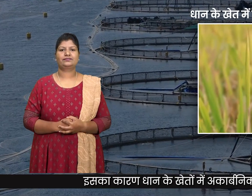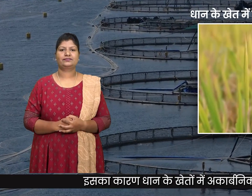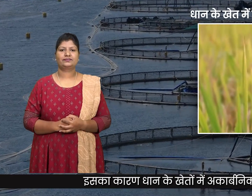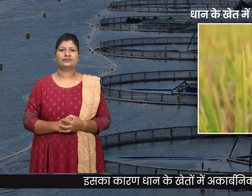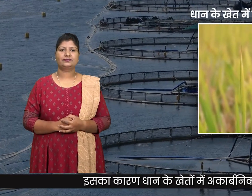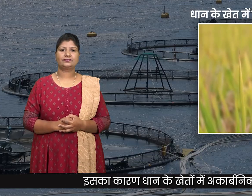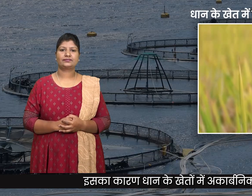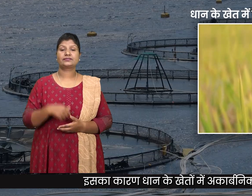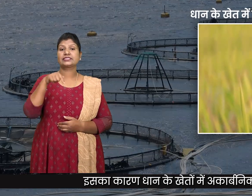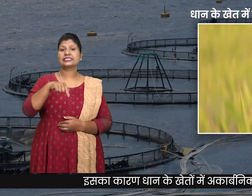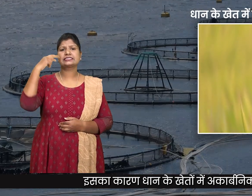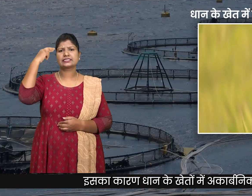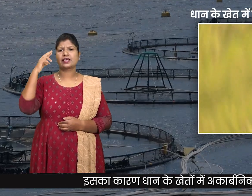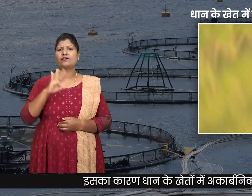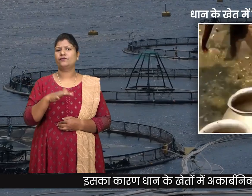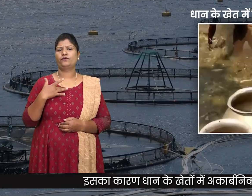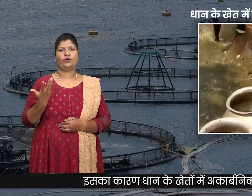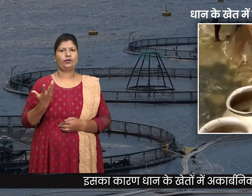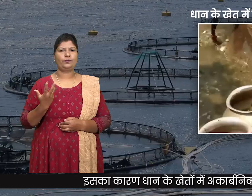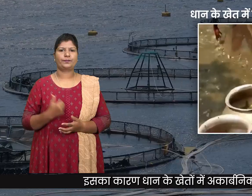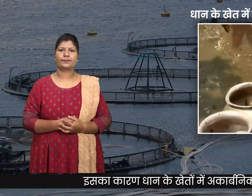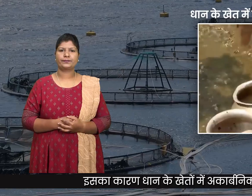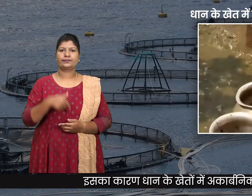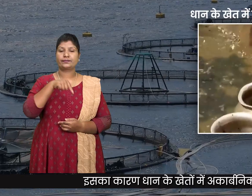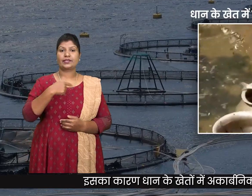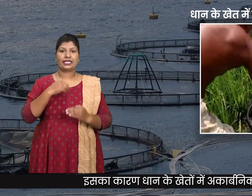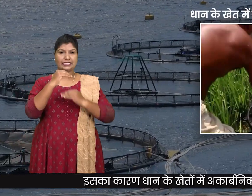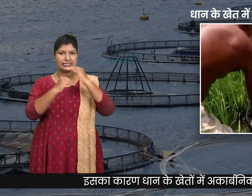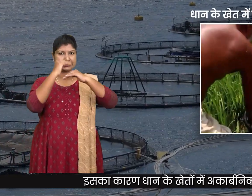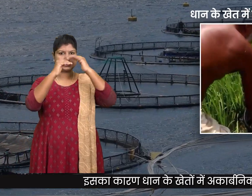इसका कारण धान के खेतों में अकार्बनिक उर्वरकों